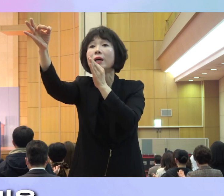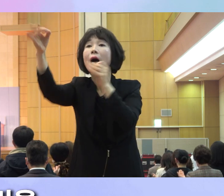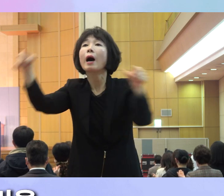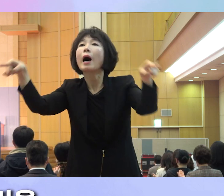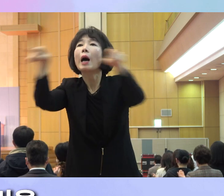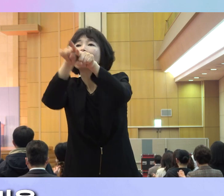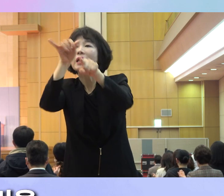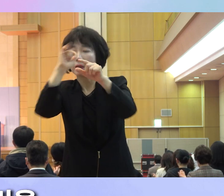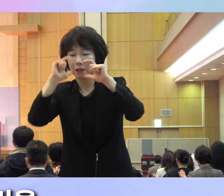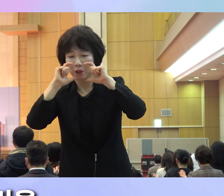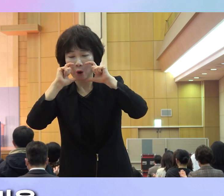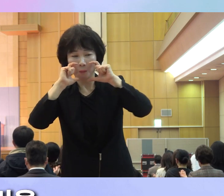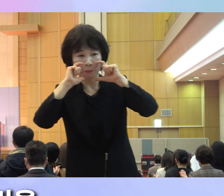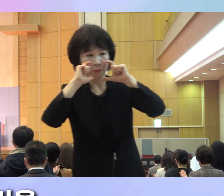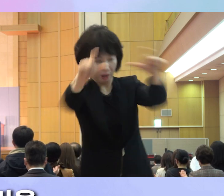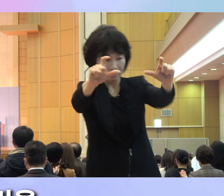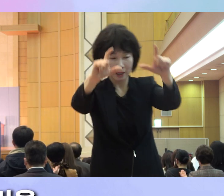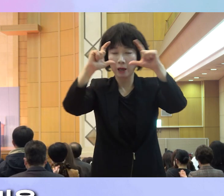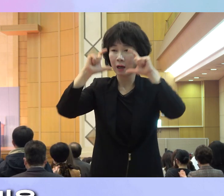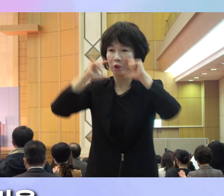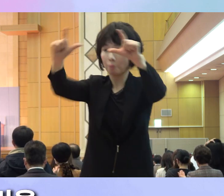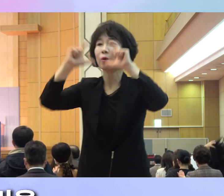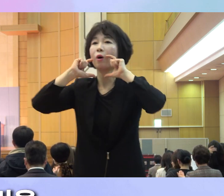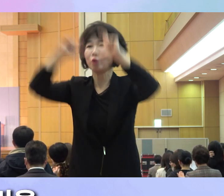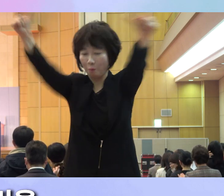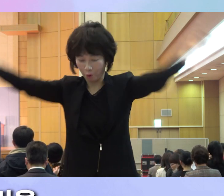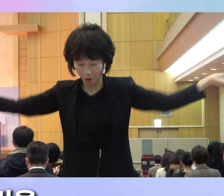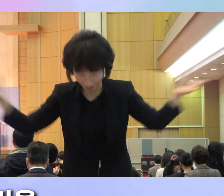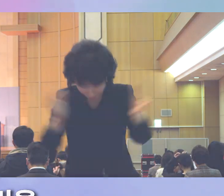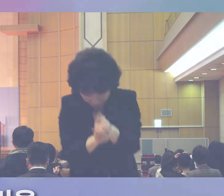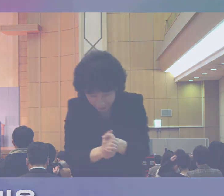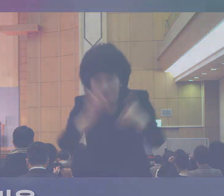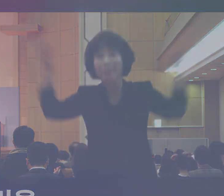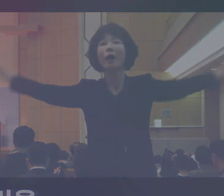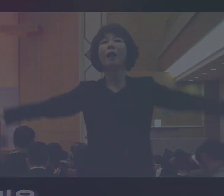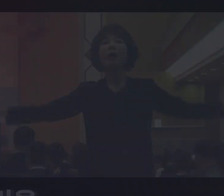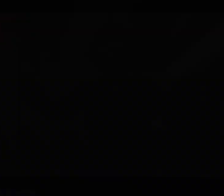영원까지 함께 할지어다. 아멘.